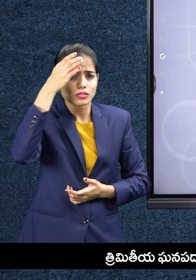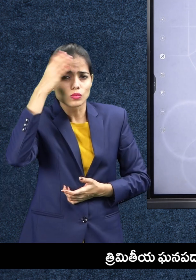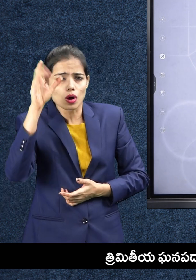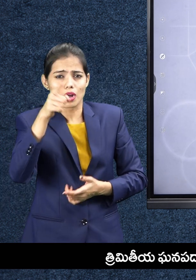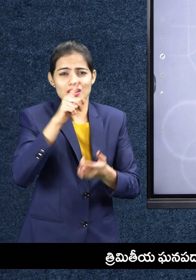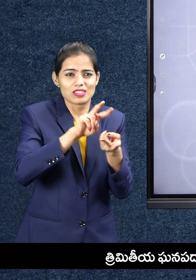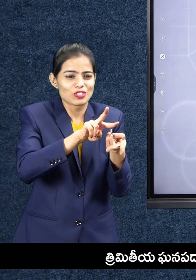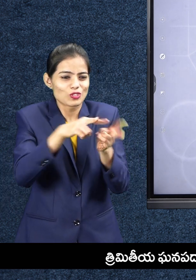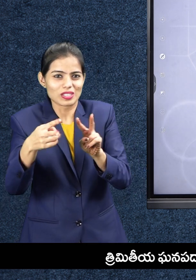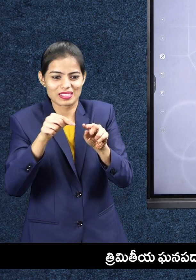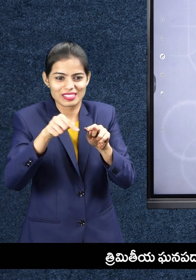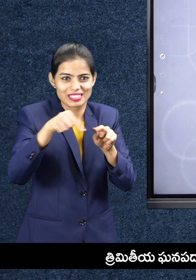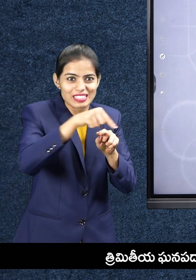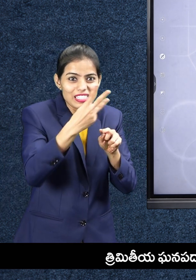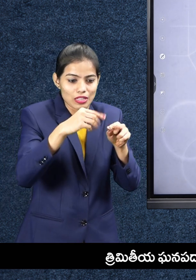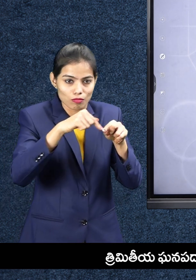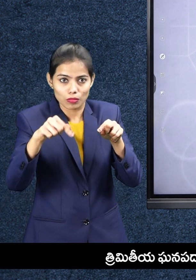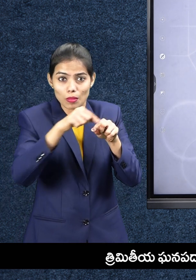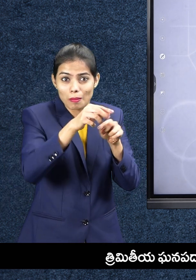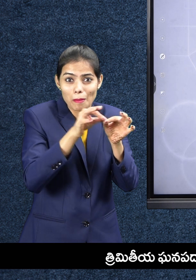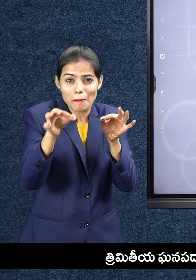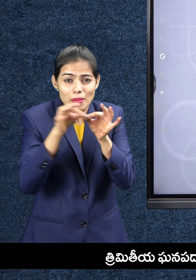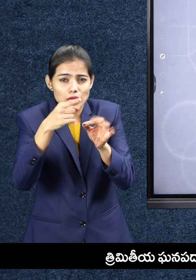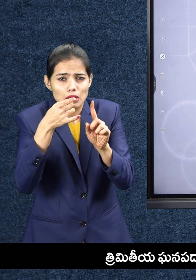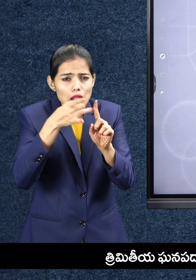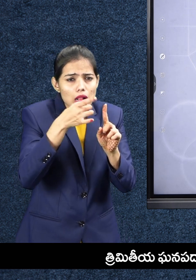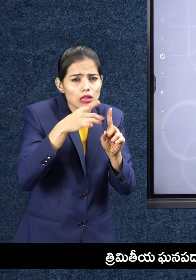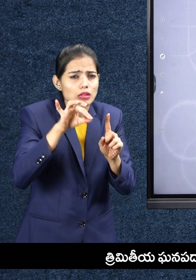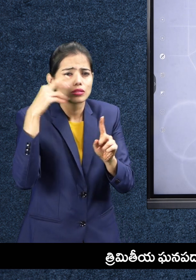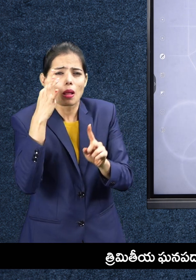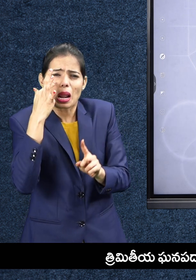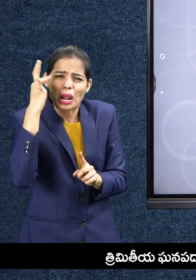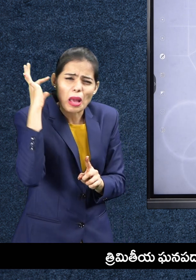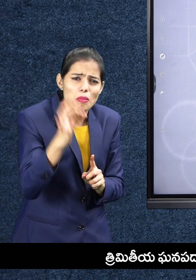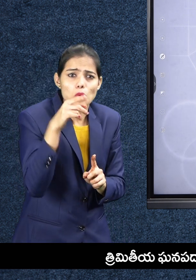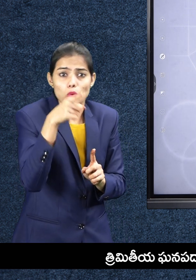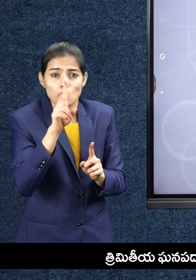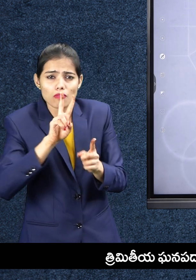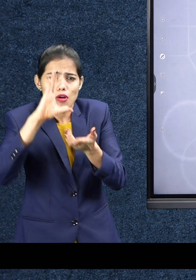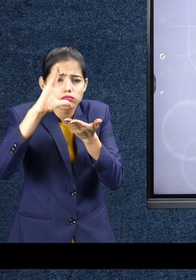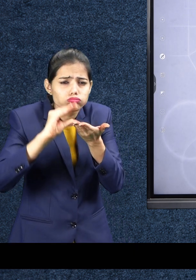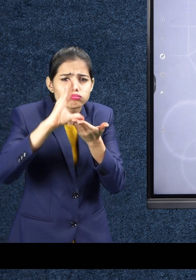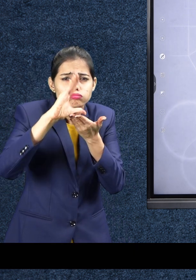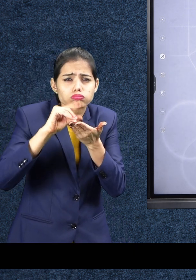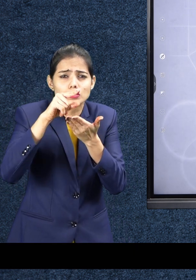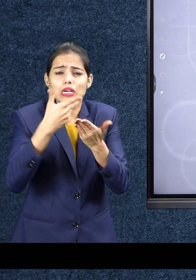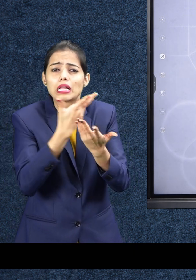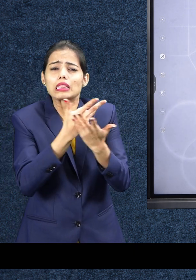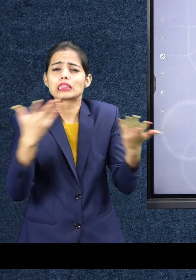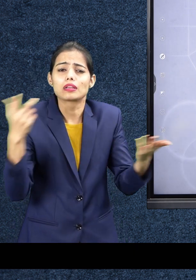త్రిమితీయ ఘన పదార్థాలను వాటి వాల్యూమ్ సమగ్రతను కొనసాగిస్తూ రూపాంతరం చెందే భావనని అర్థం